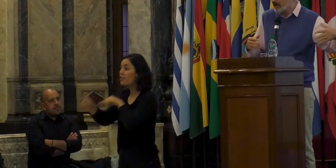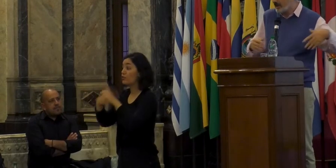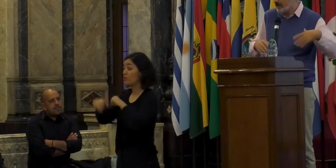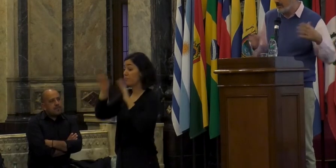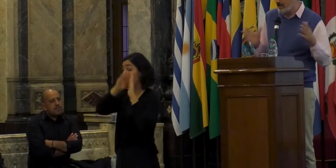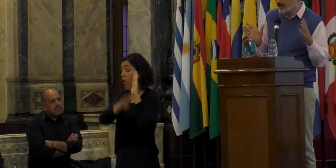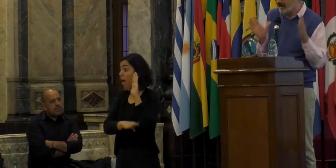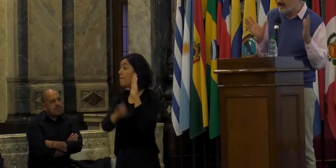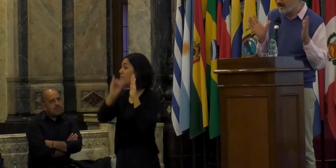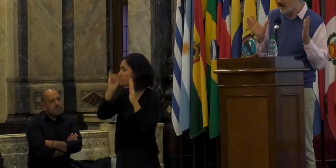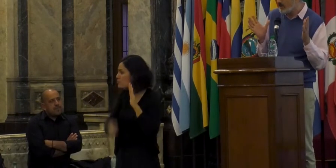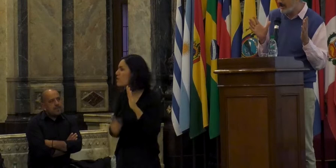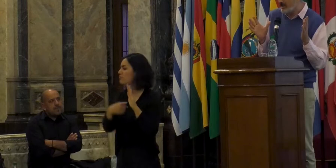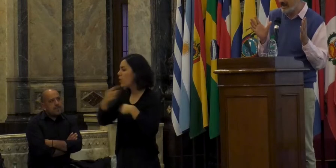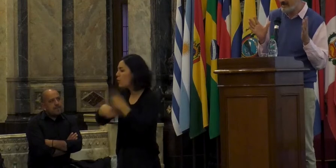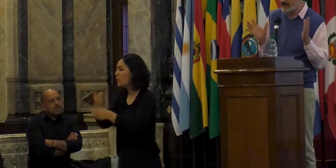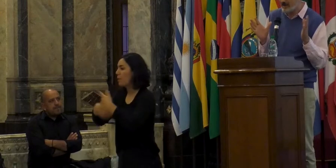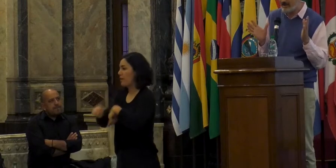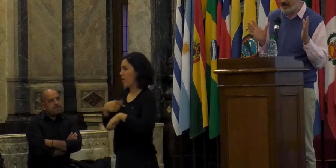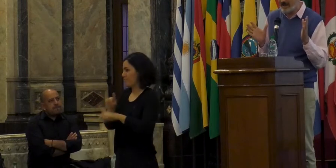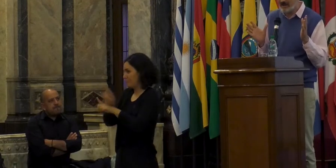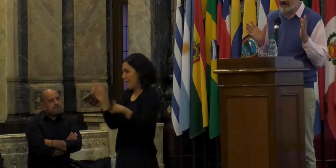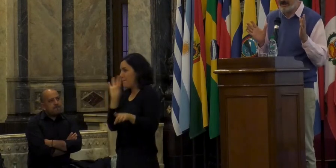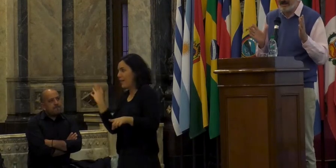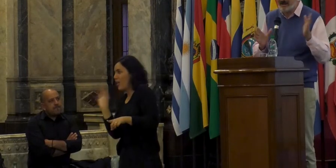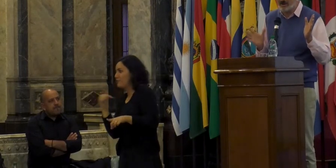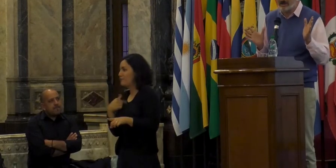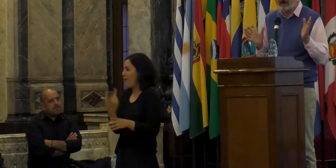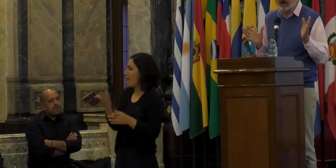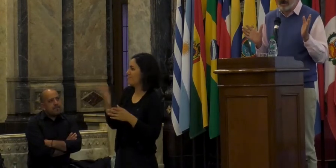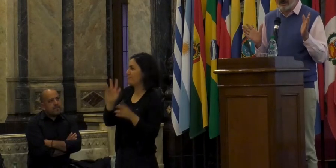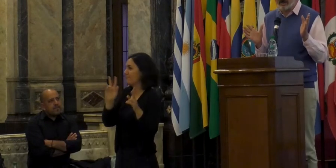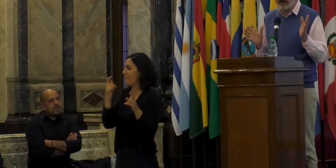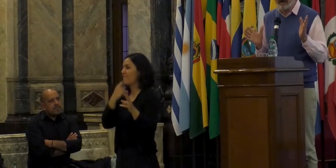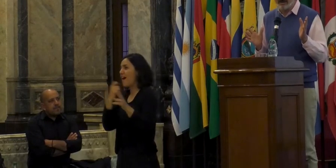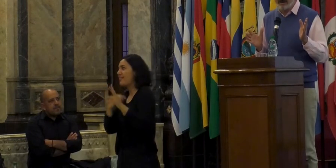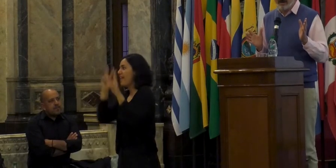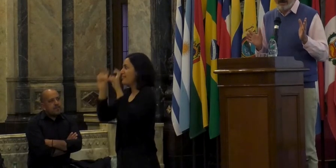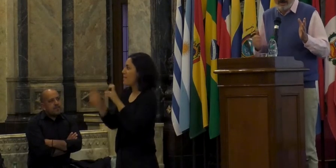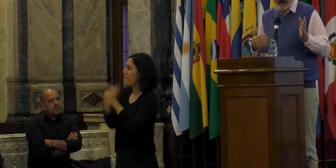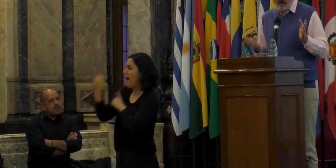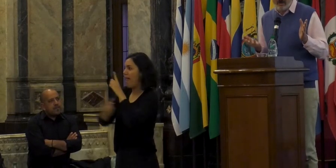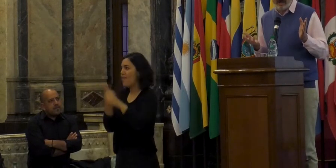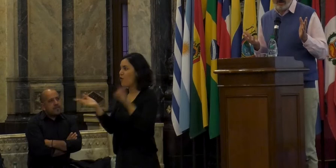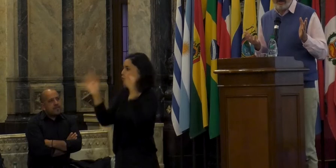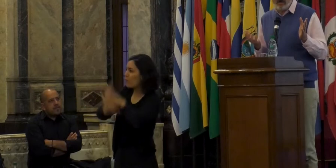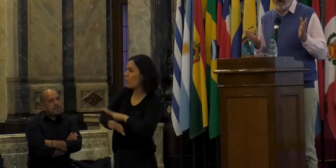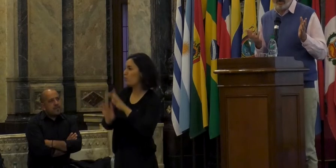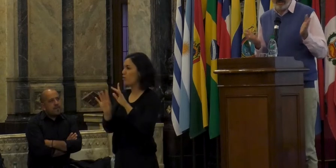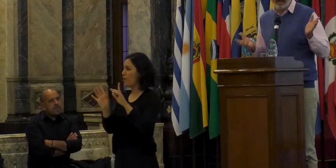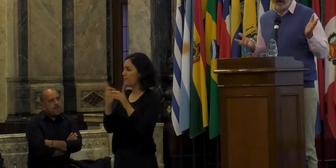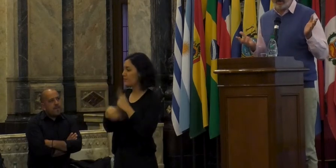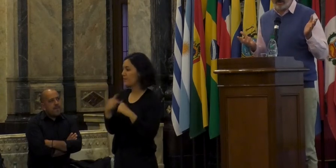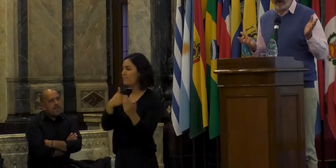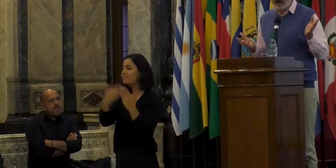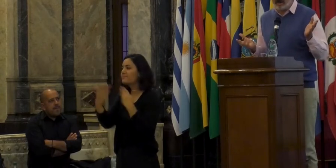siguiendo, pero bueno, me perdonarán si en algún momento me la salto descaradamente y quedan cosas por decir. En las conversaciones siempre es bueno